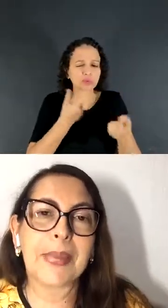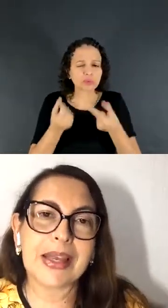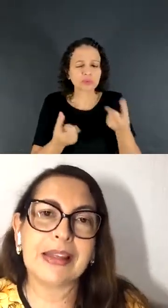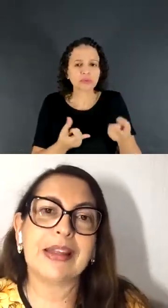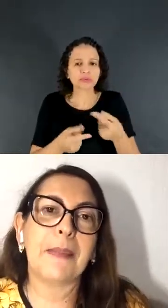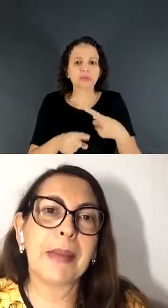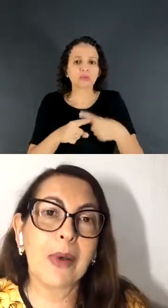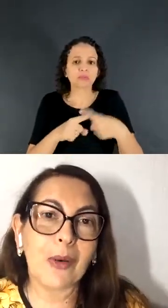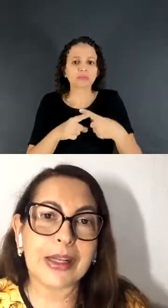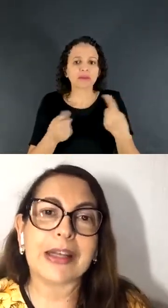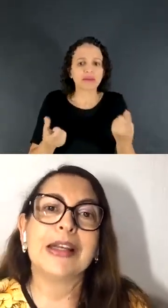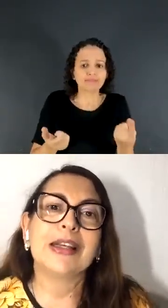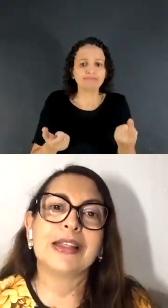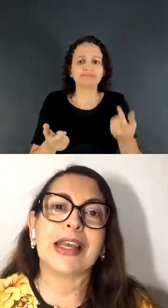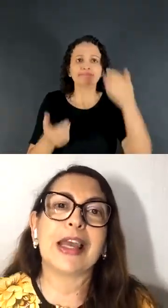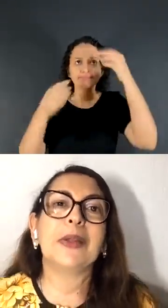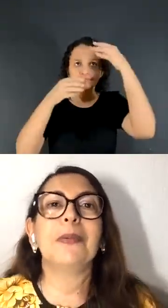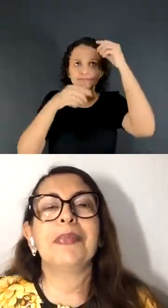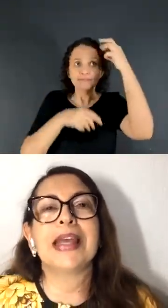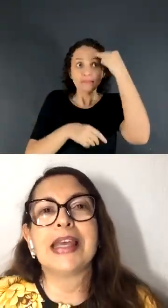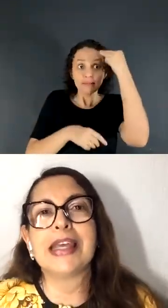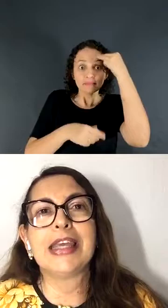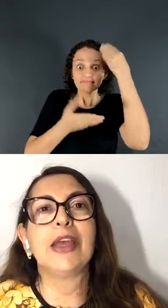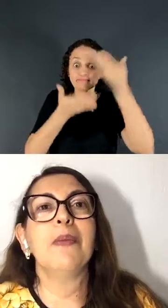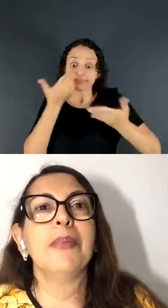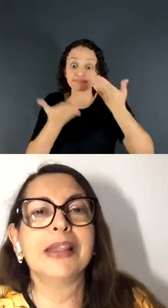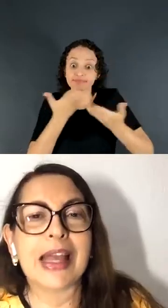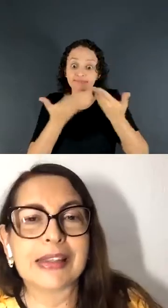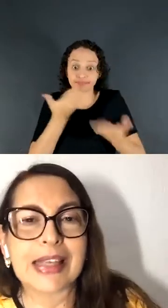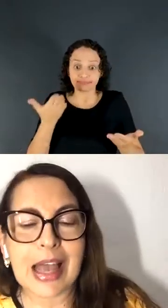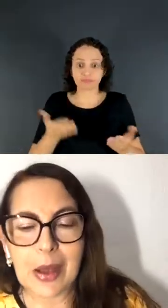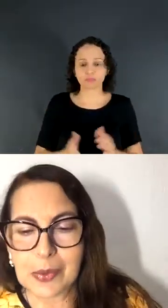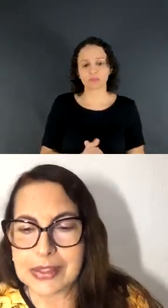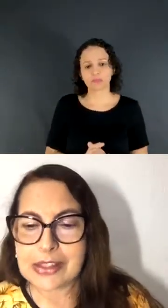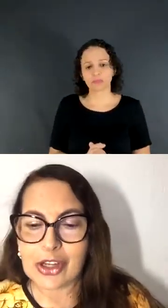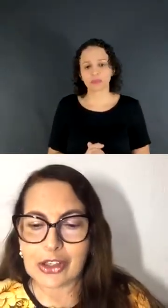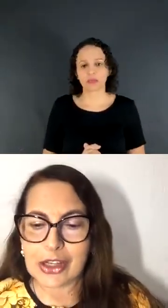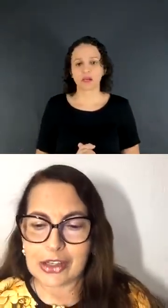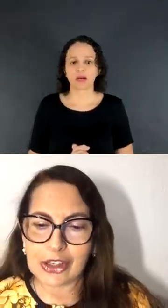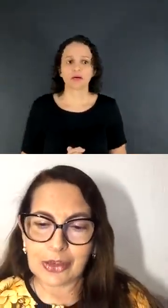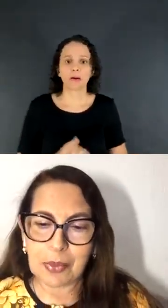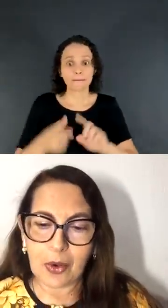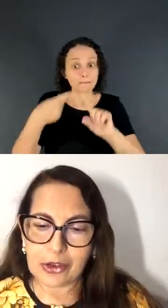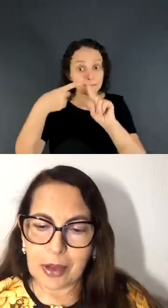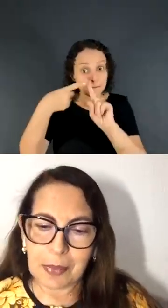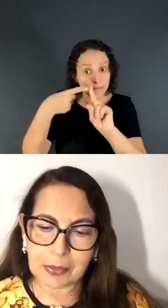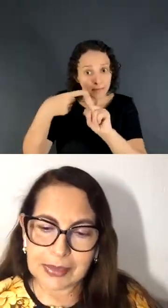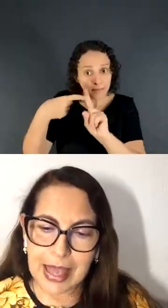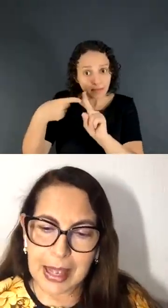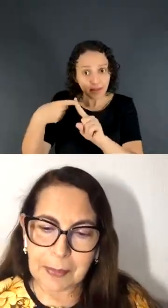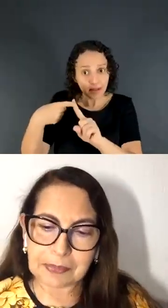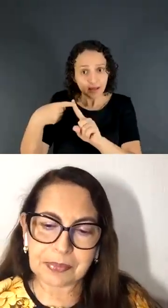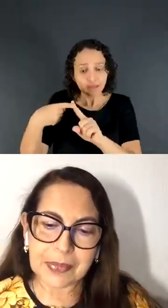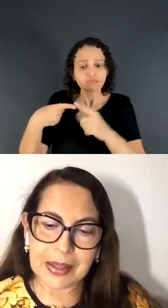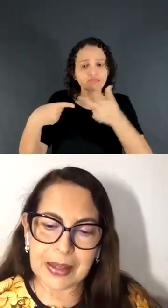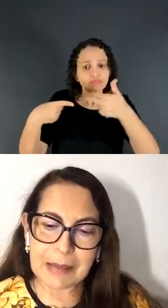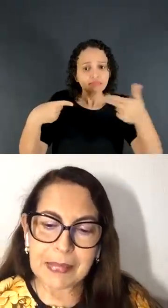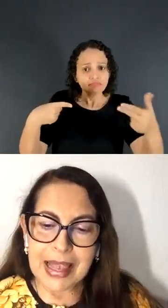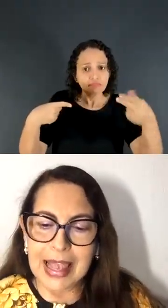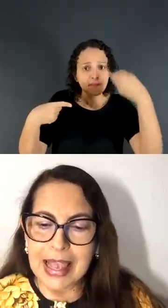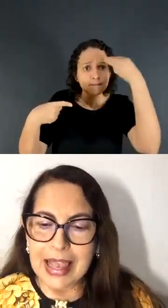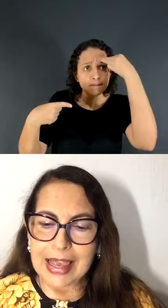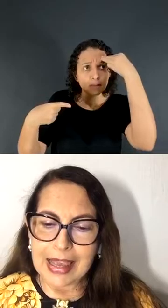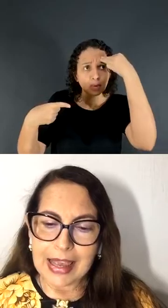da perda da memória, certo? E uma das causas, gente, que a gente pode apontar,